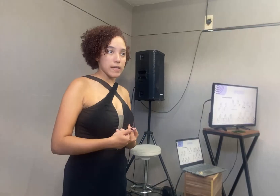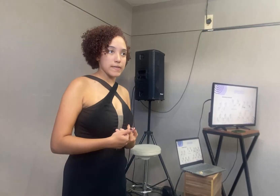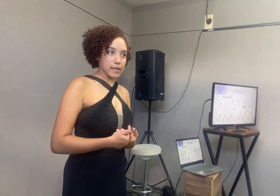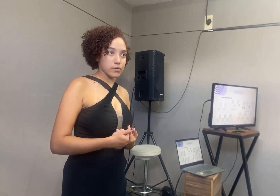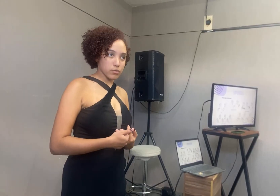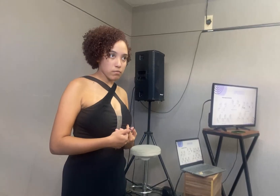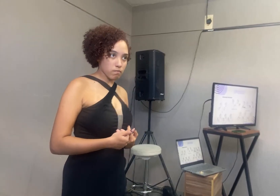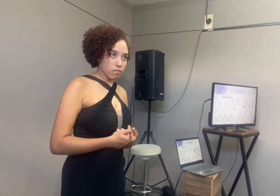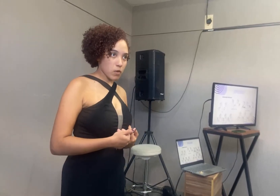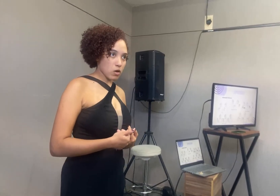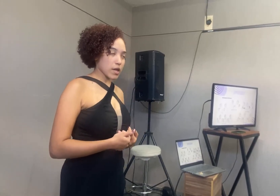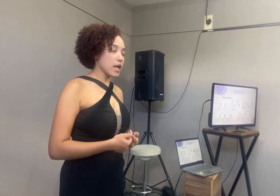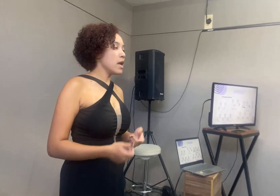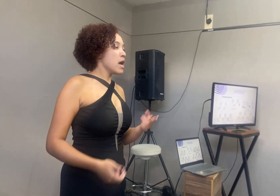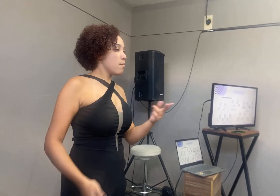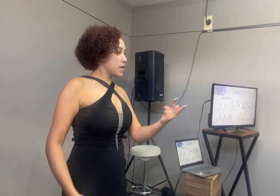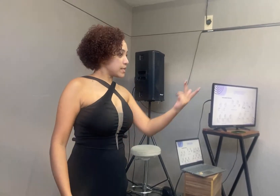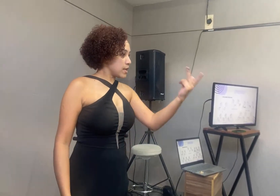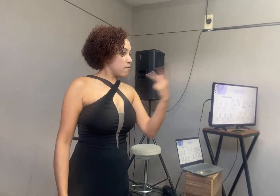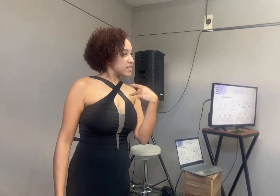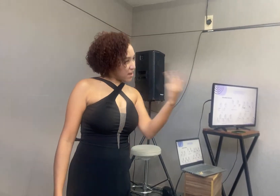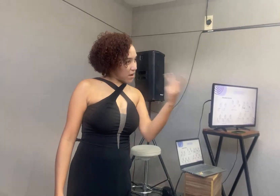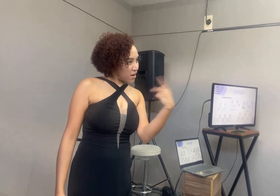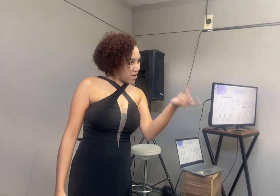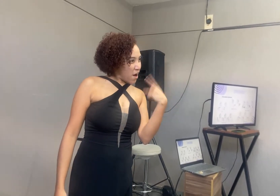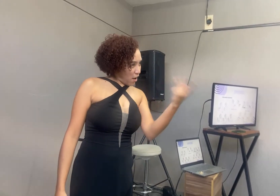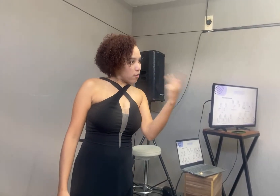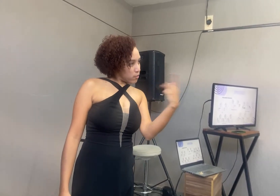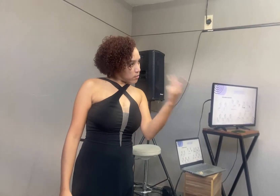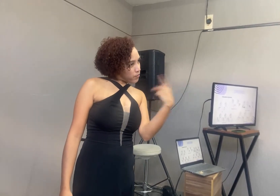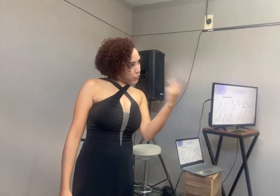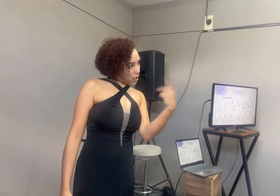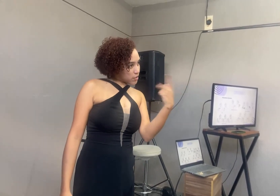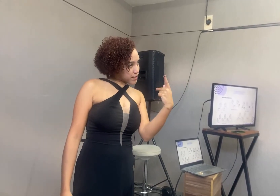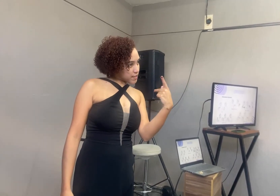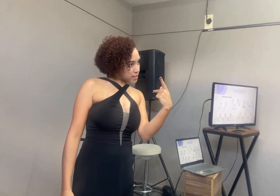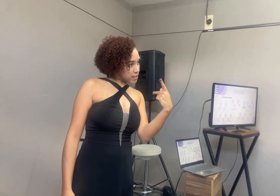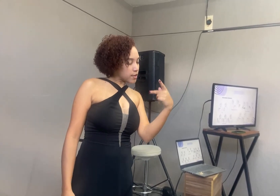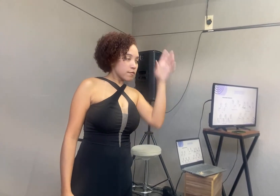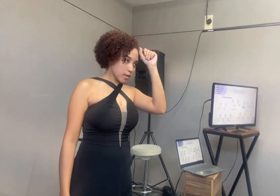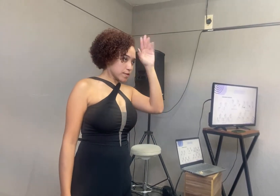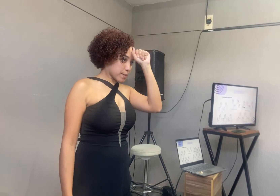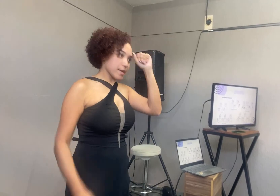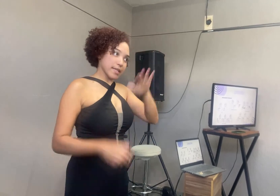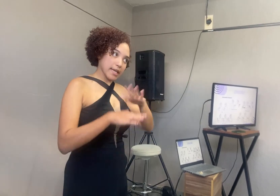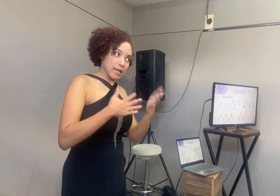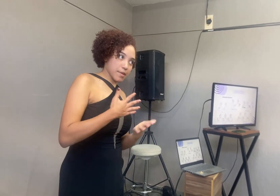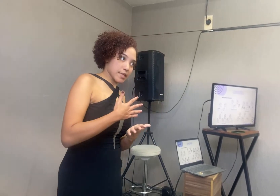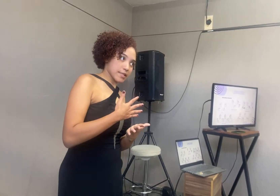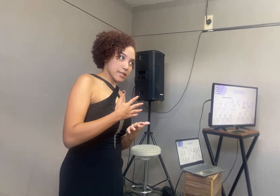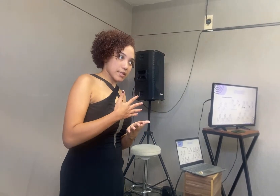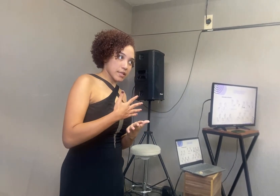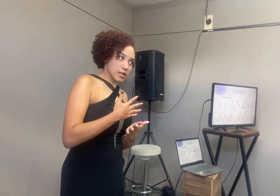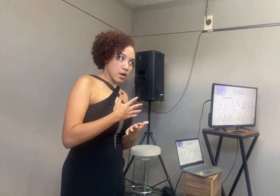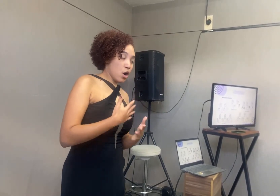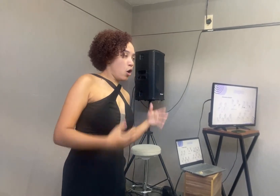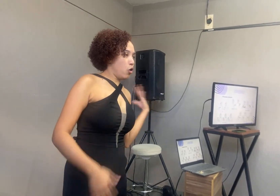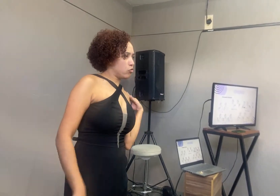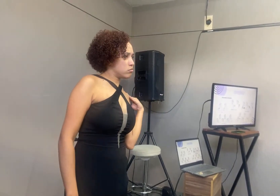recinto. Ok? Mas, assim, ó, nós vamos aprender livres?